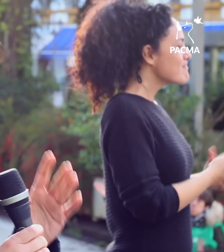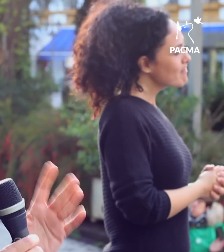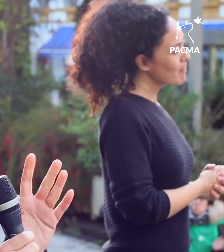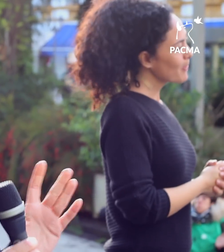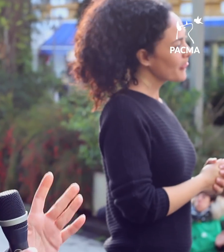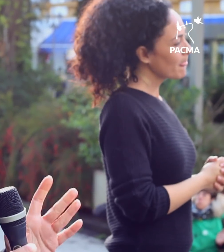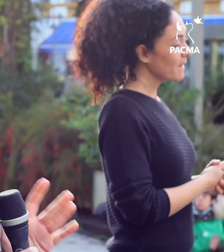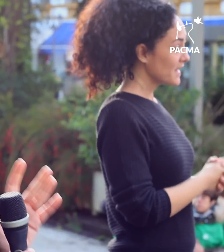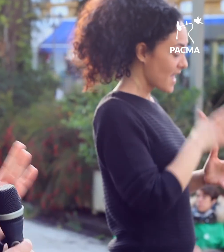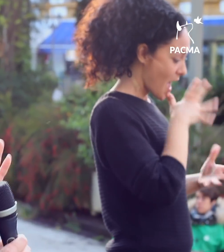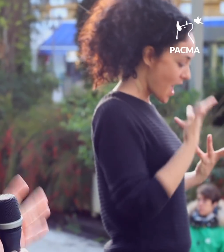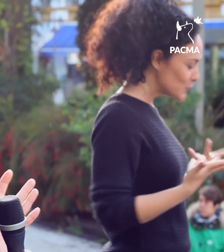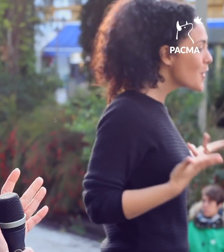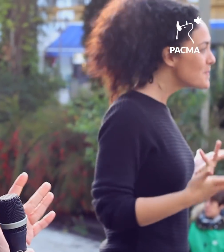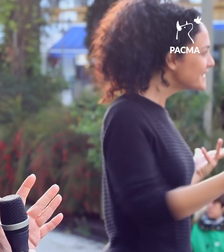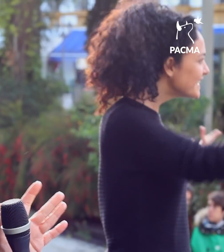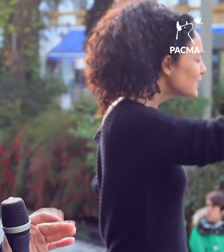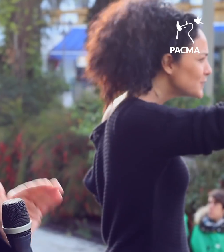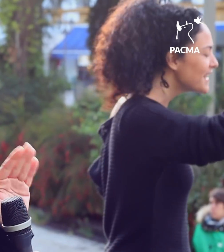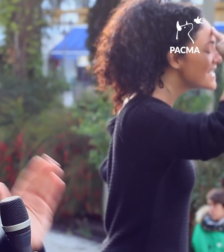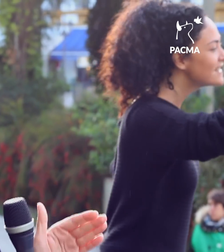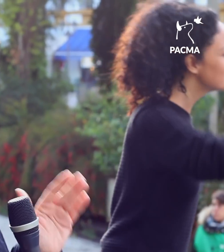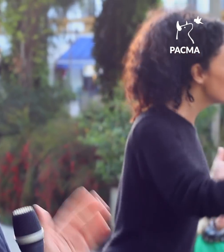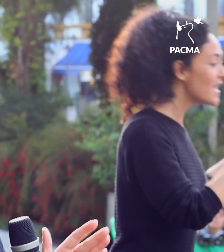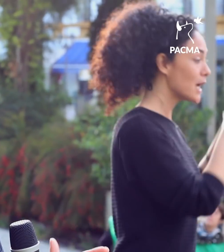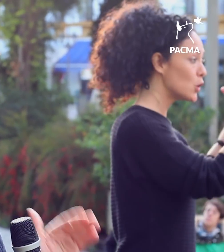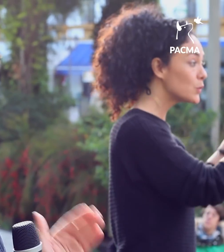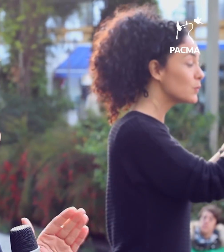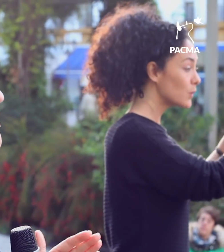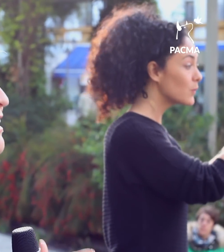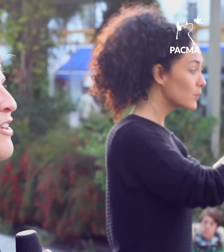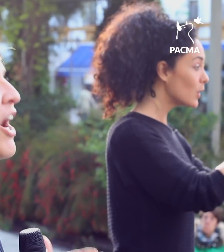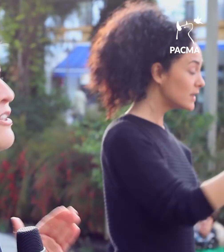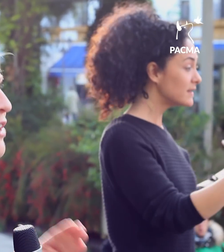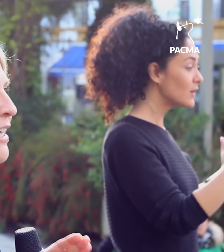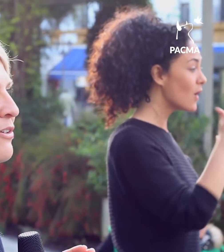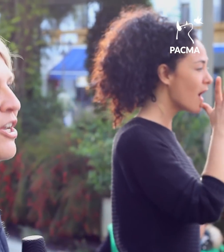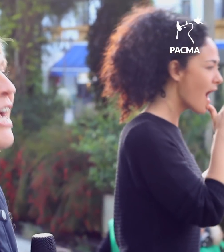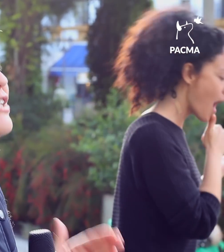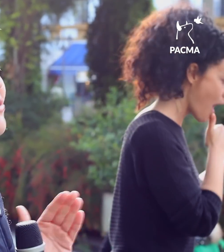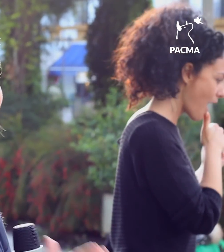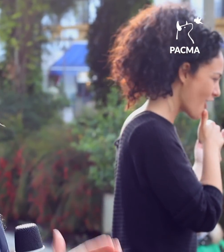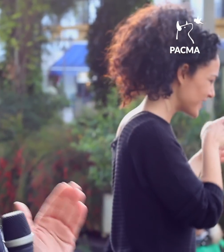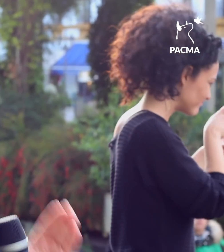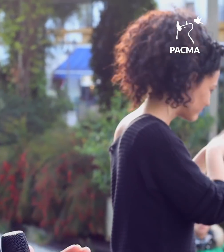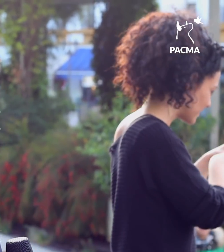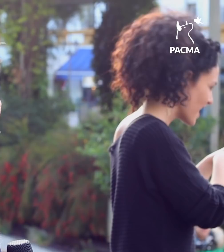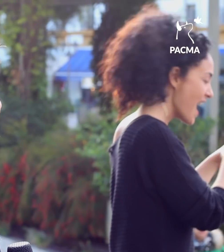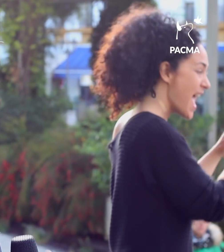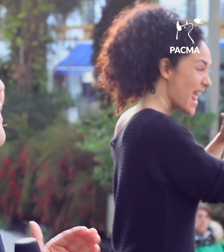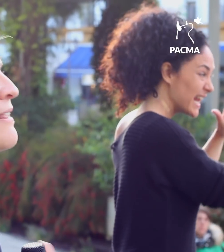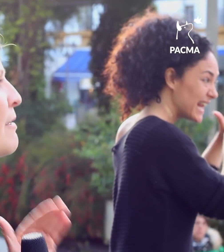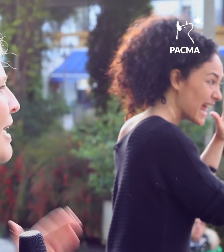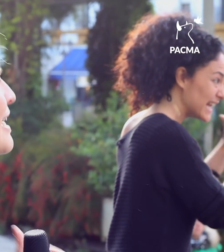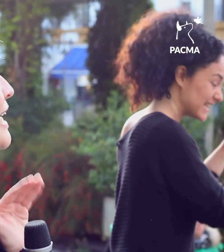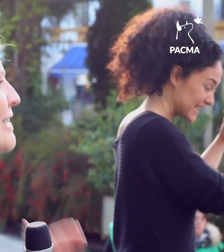En un momento como este, en el que sabéis que los partidos políticos están poniendo a toreros en sus listas electorales,